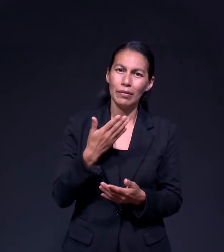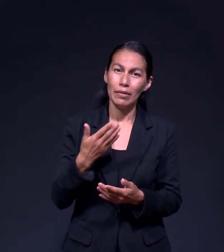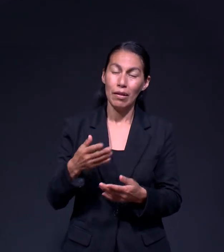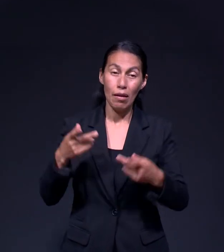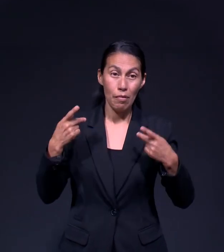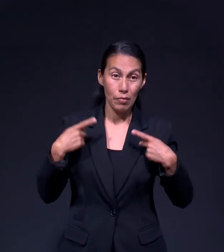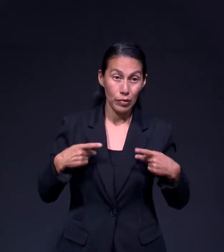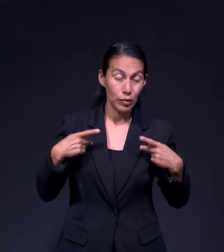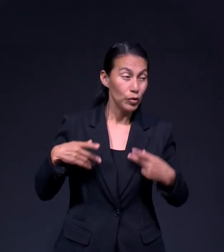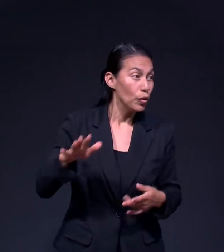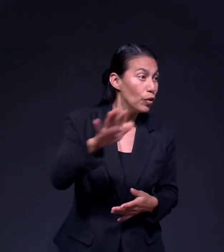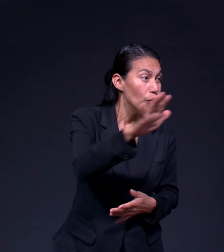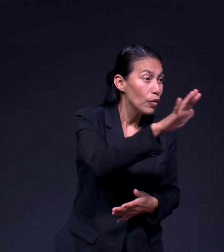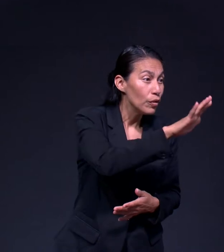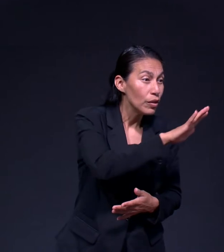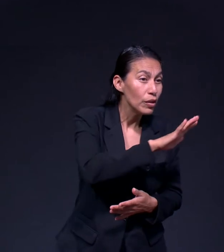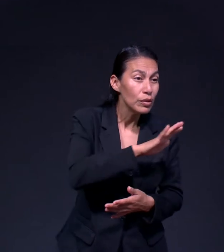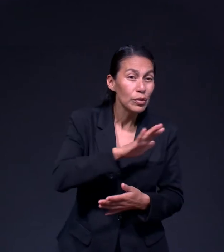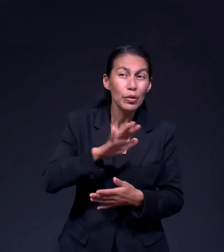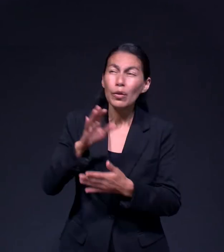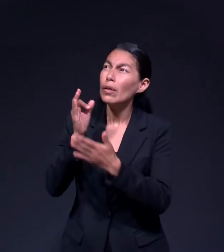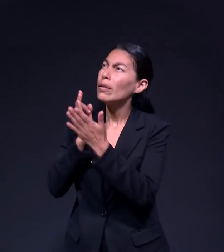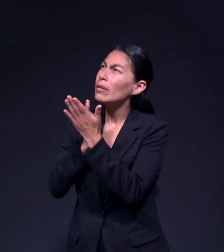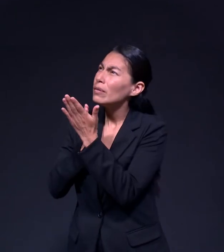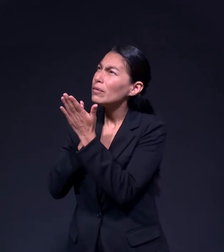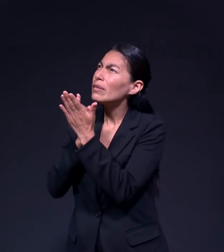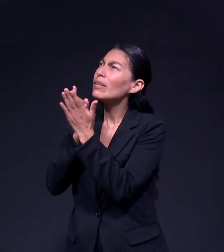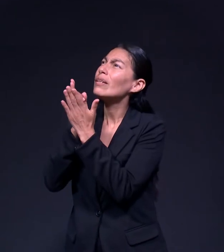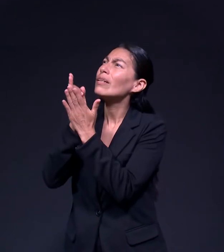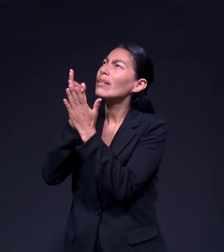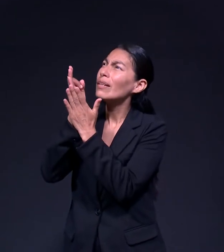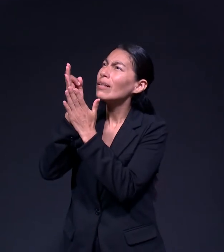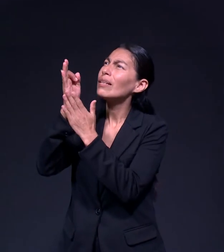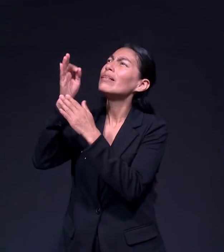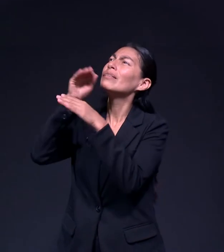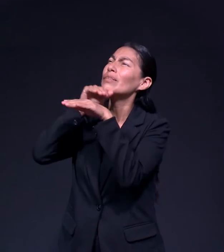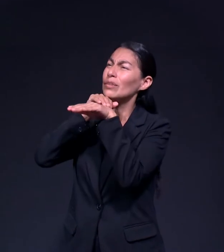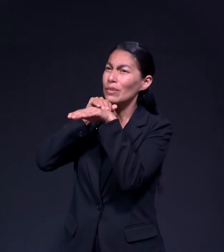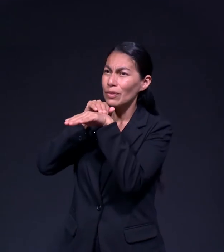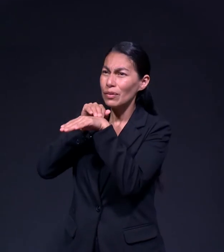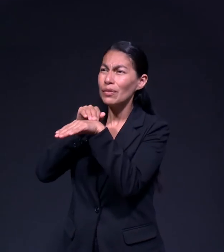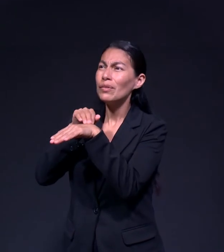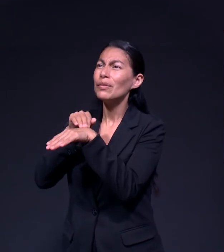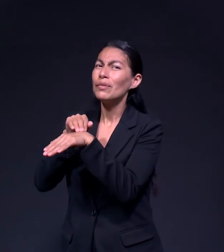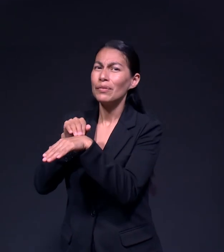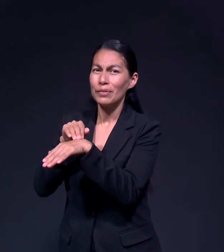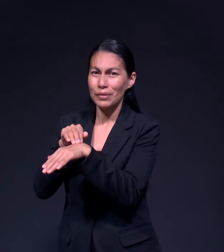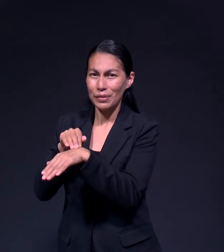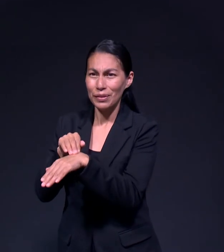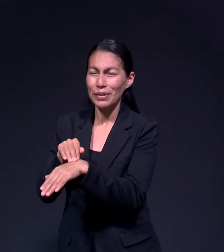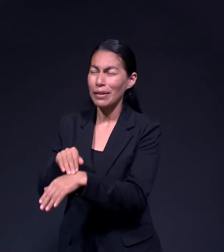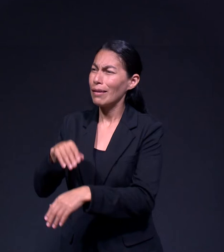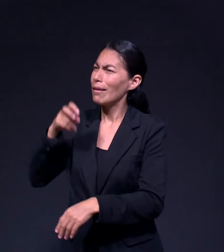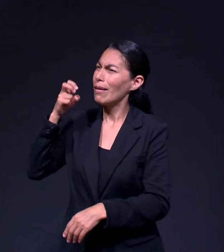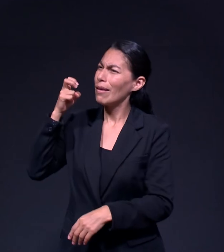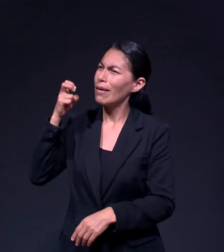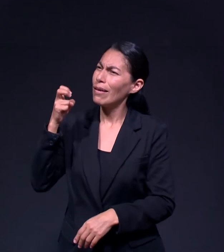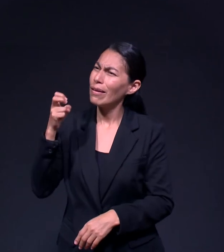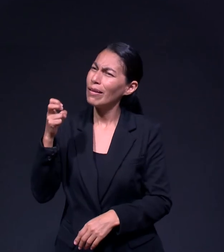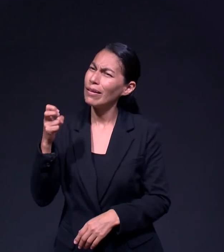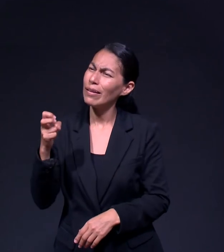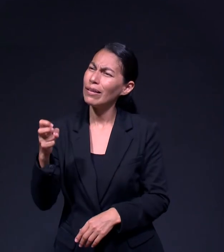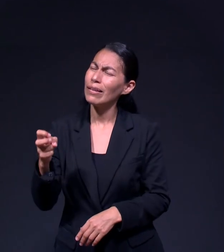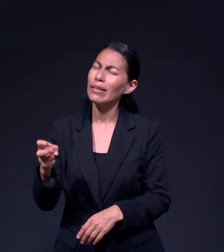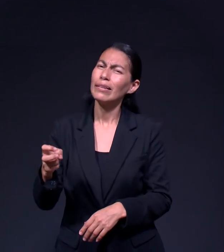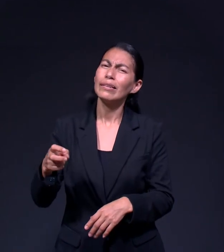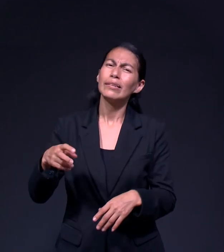El que habita al abrigo del Altísimo, aquel